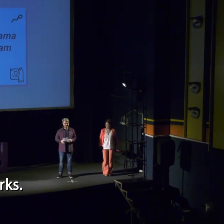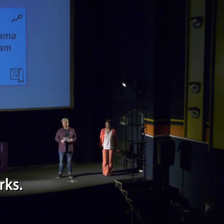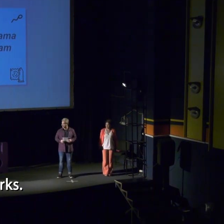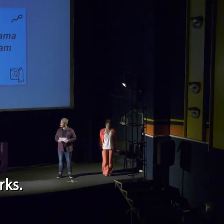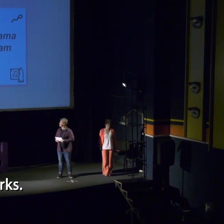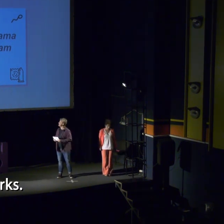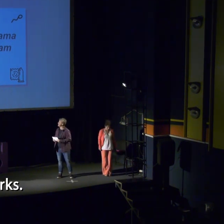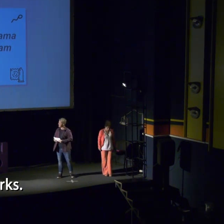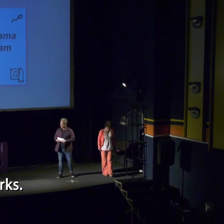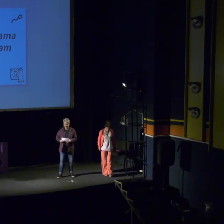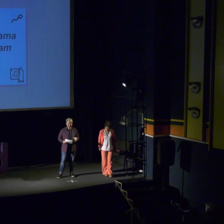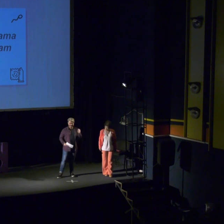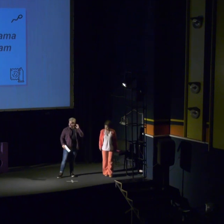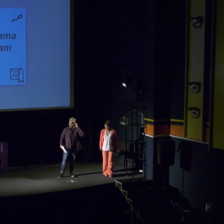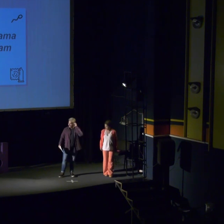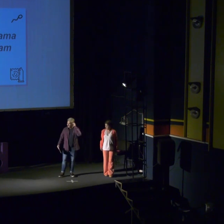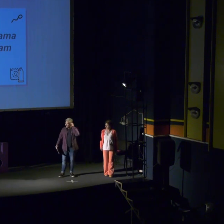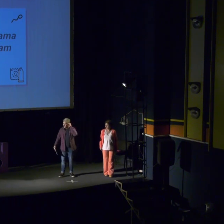Raboti? Dobre.